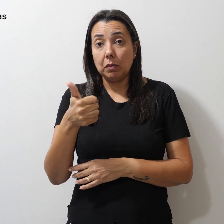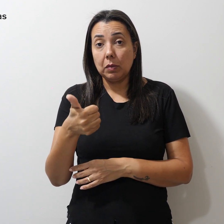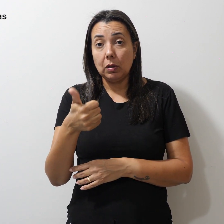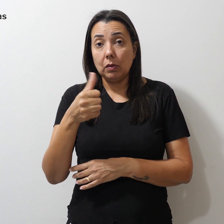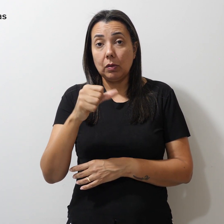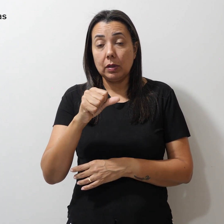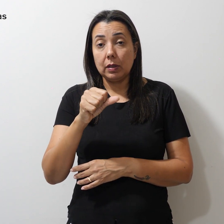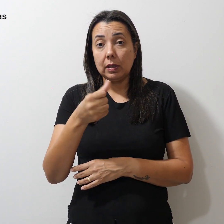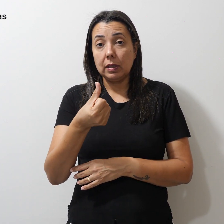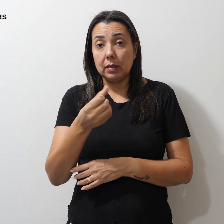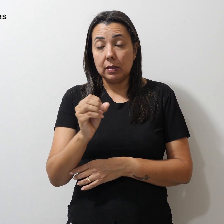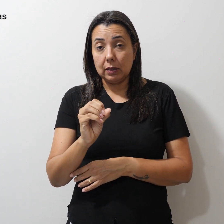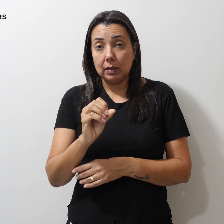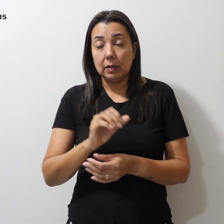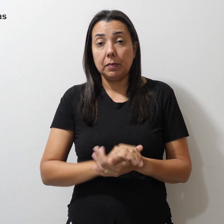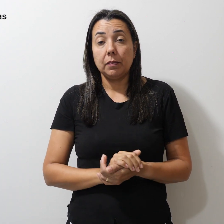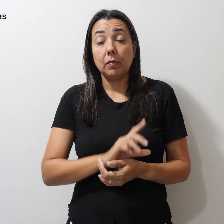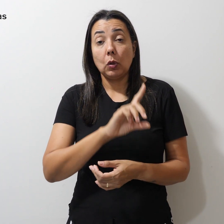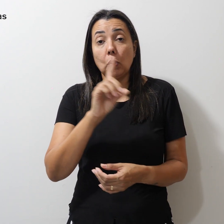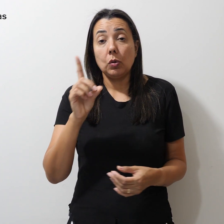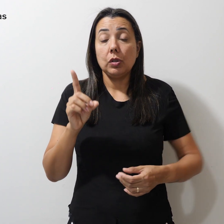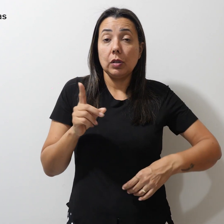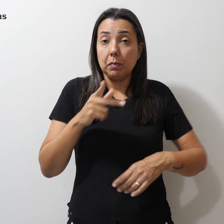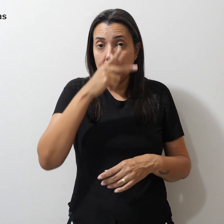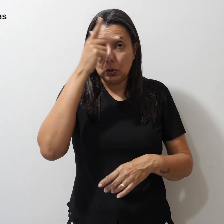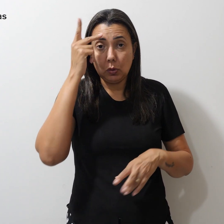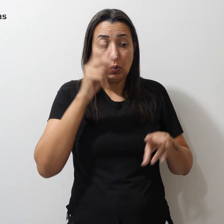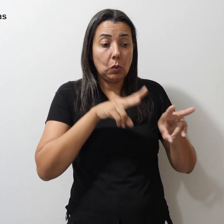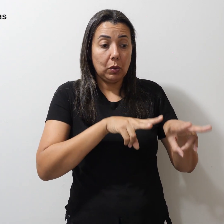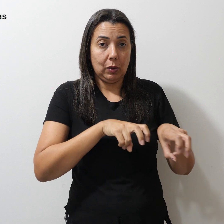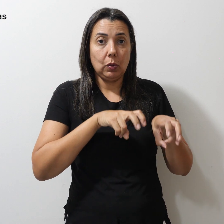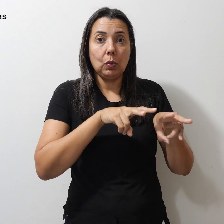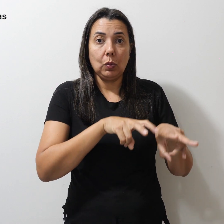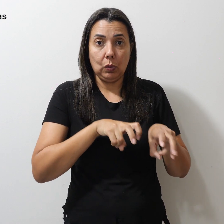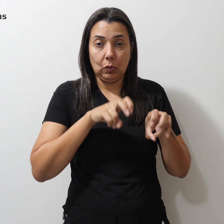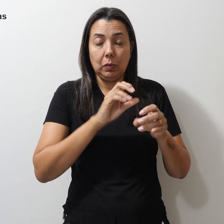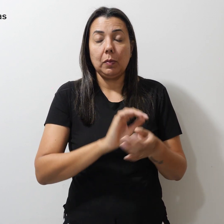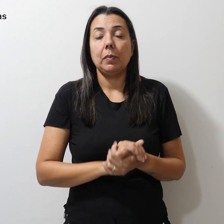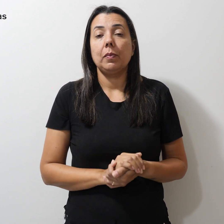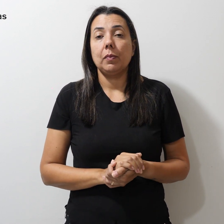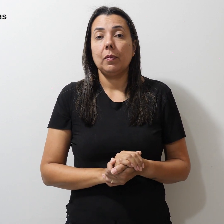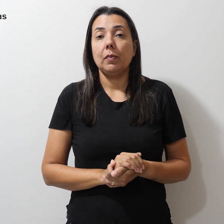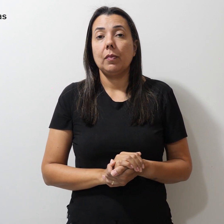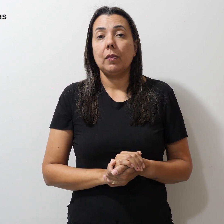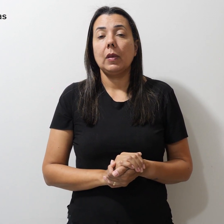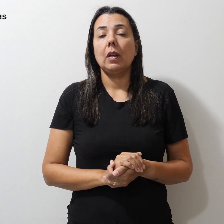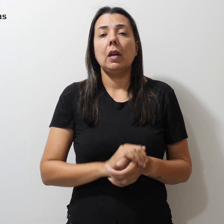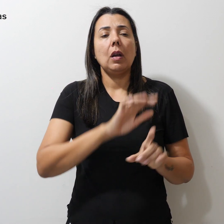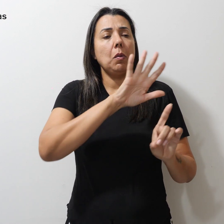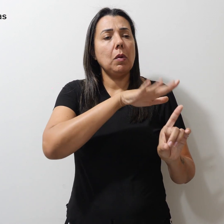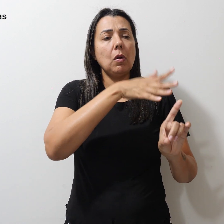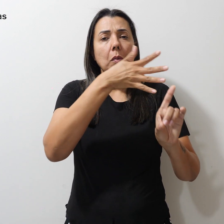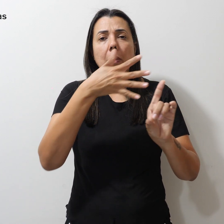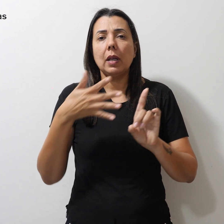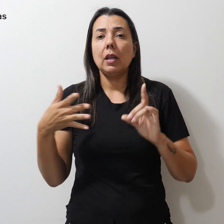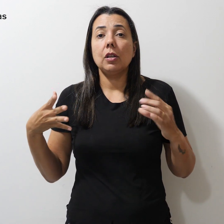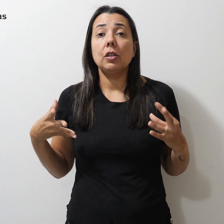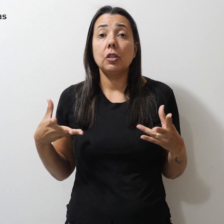1860. O Dia do Agricultor e da Agricultora é uma homenagem a todos e